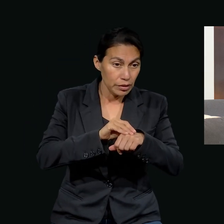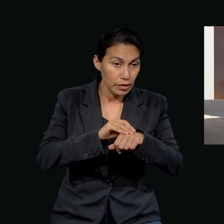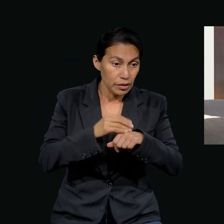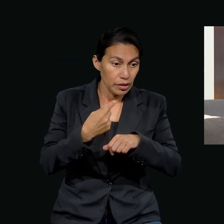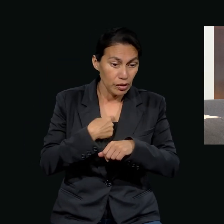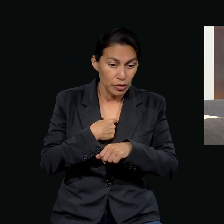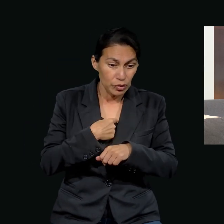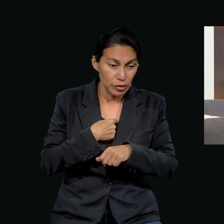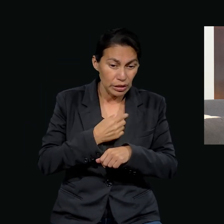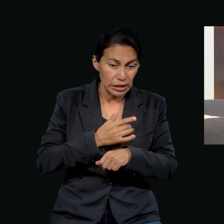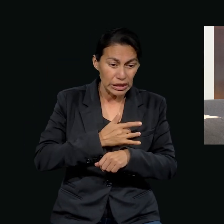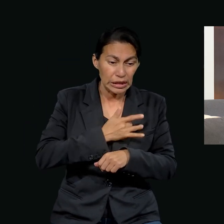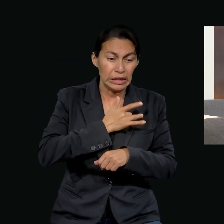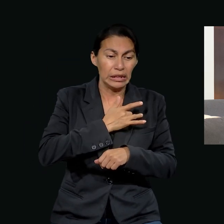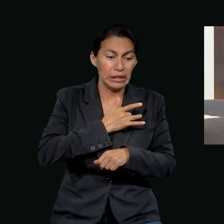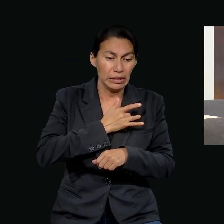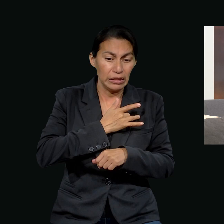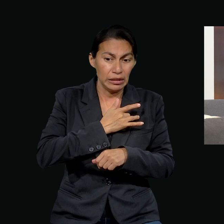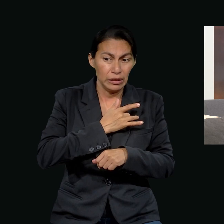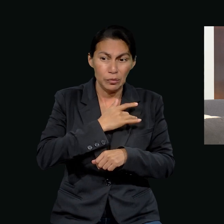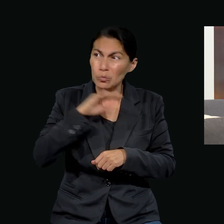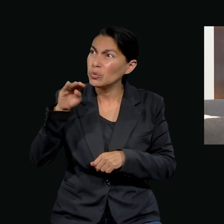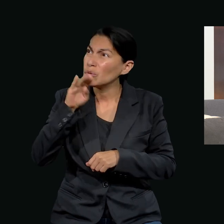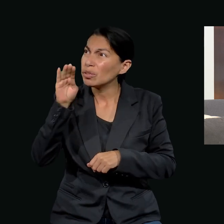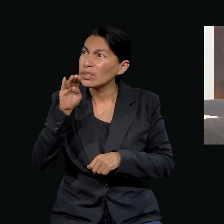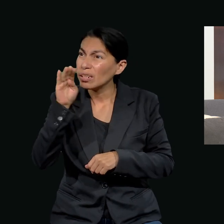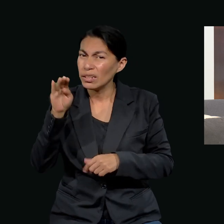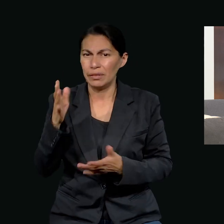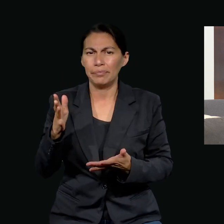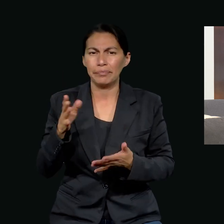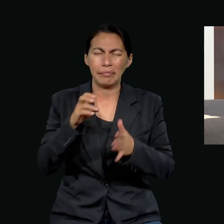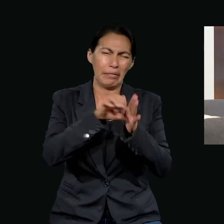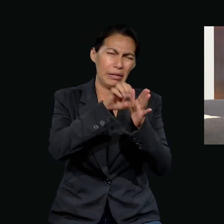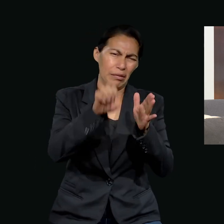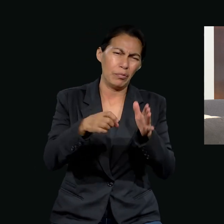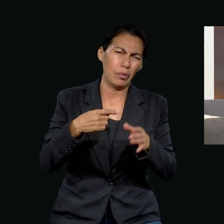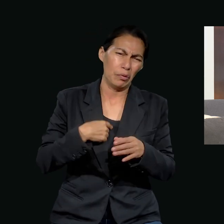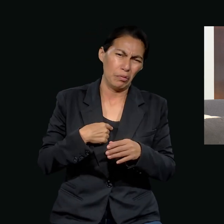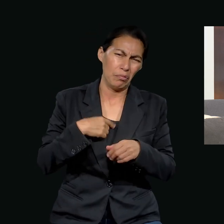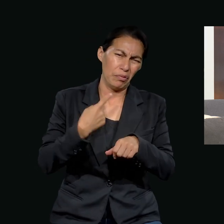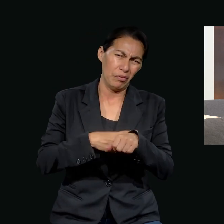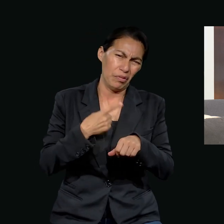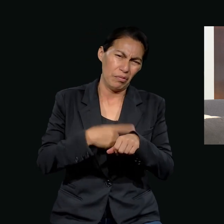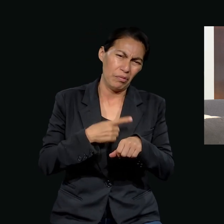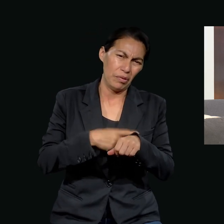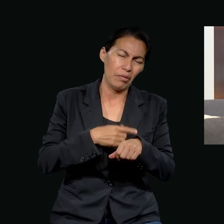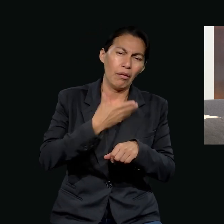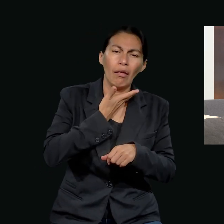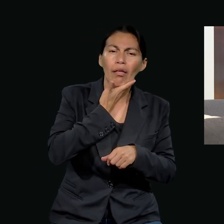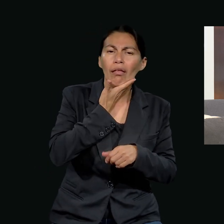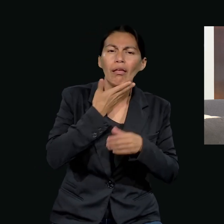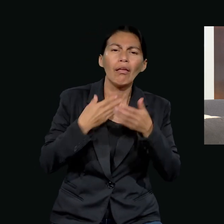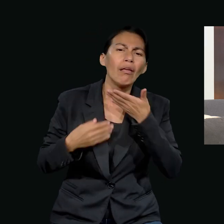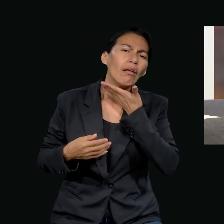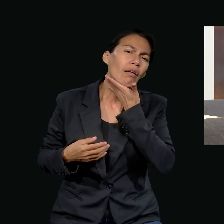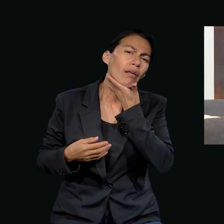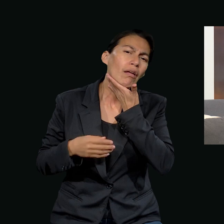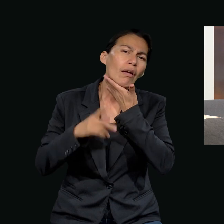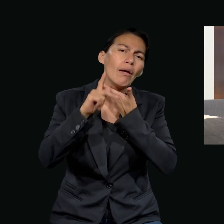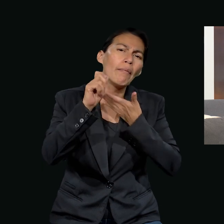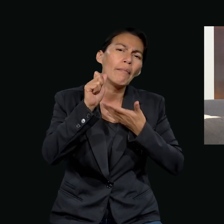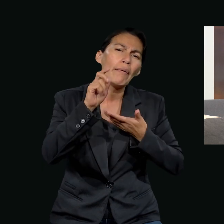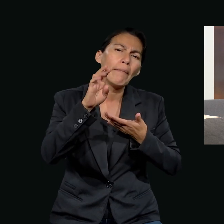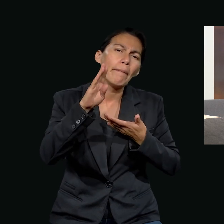que tiene que buscarle con más ahínco. Porque, por ejemplo, me enfermé de paperas. Y cuando me enfermé de